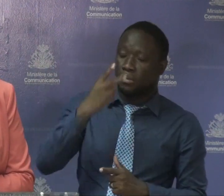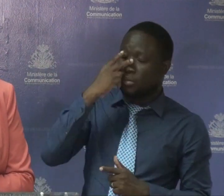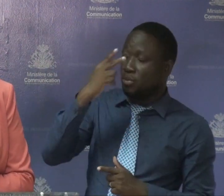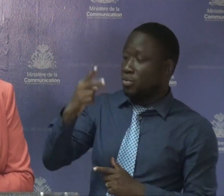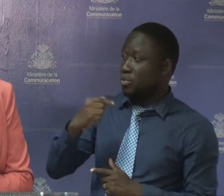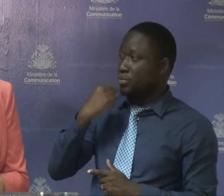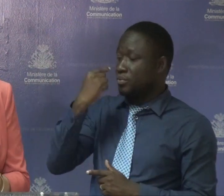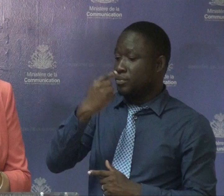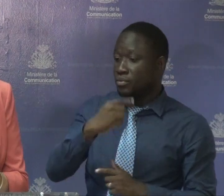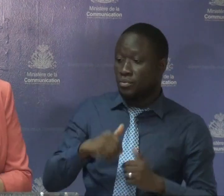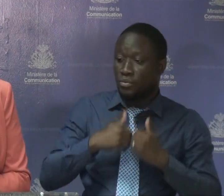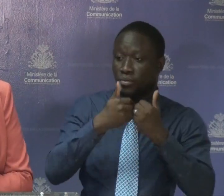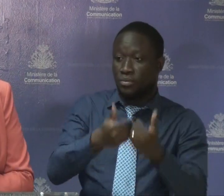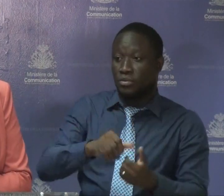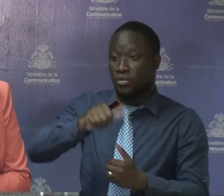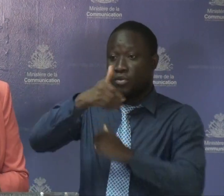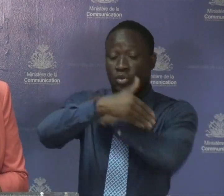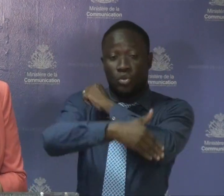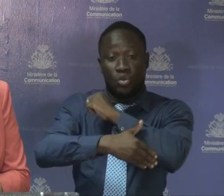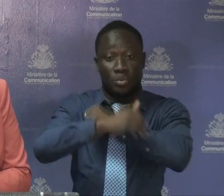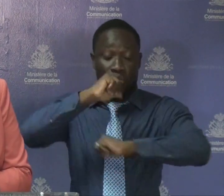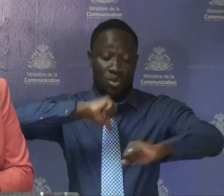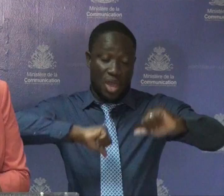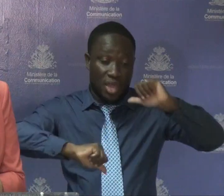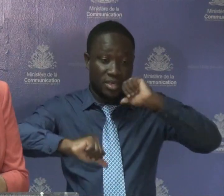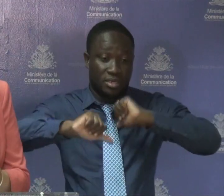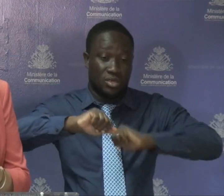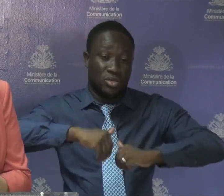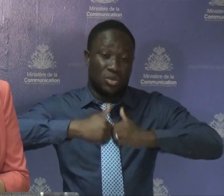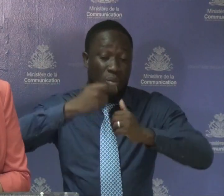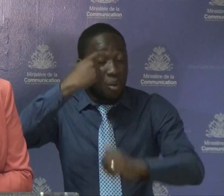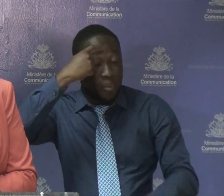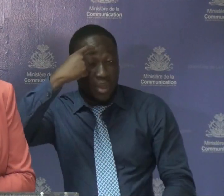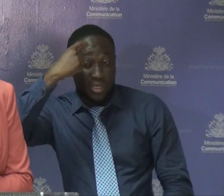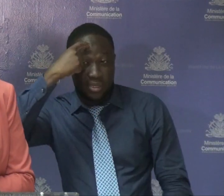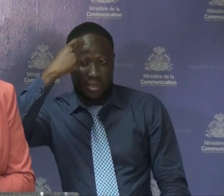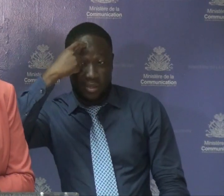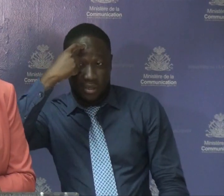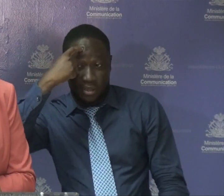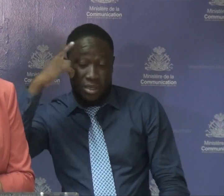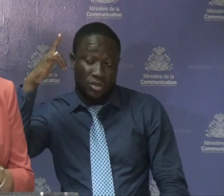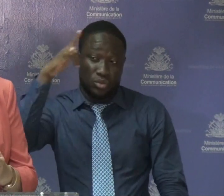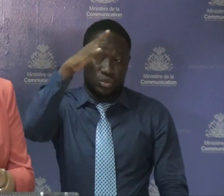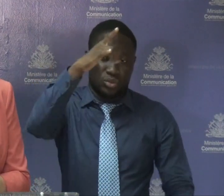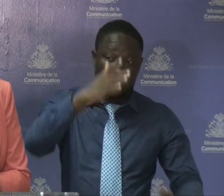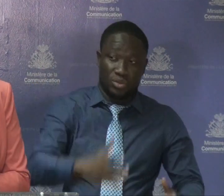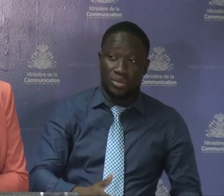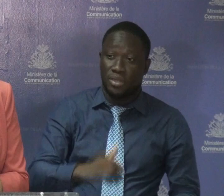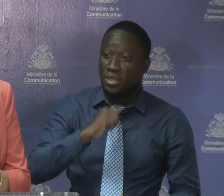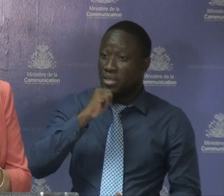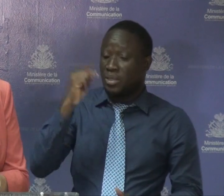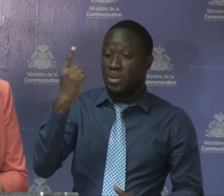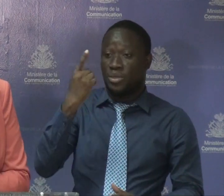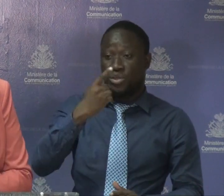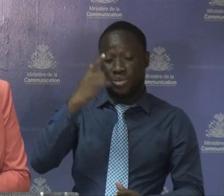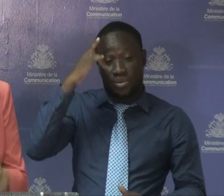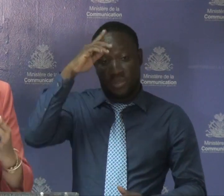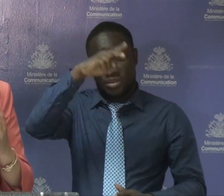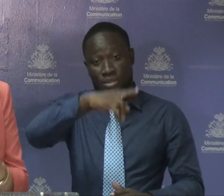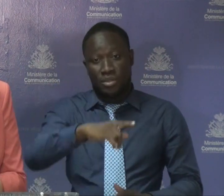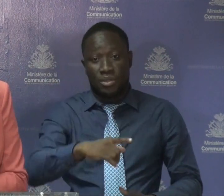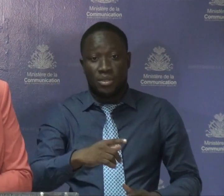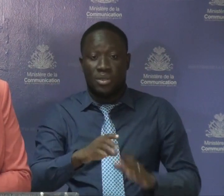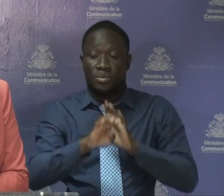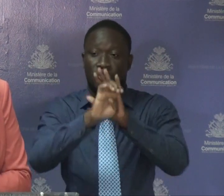que comment que l'autre pays au même yo agit, comment que l'autre pays au même yo pense à secteur touristique là. Et c'est pas secteur touristique là, nous avons